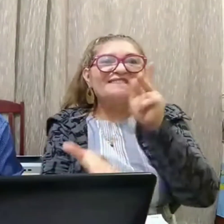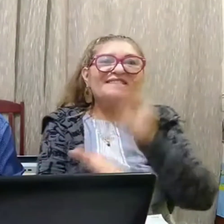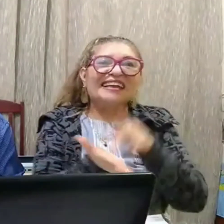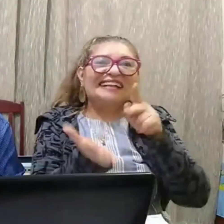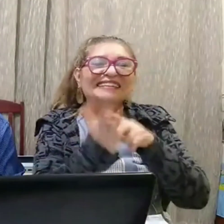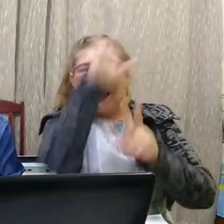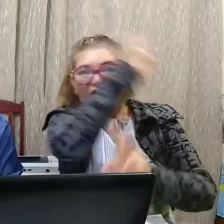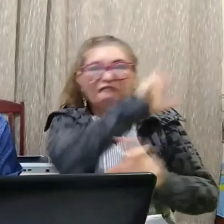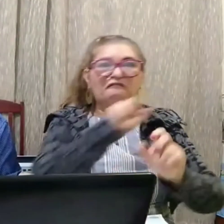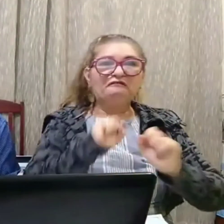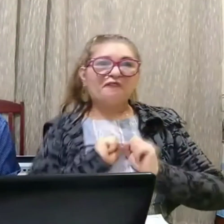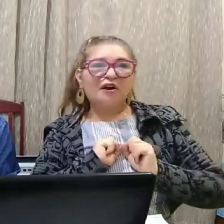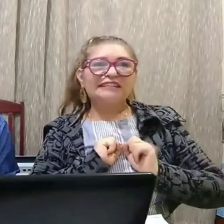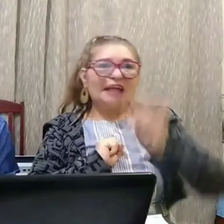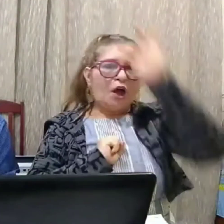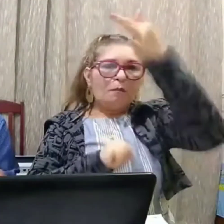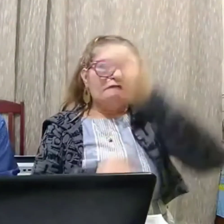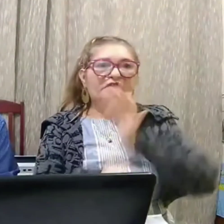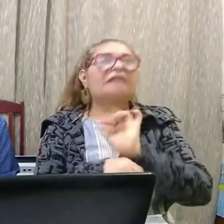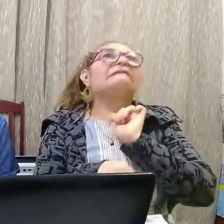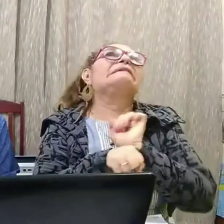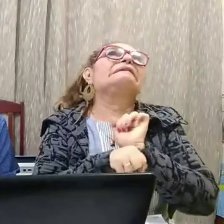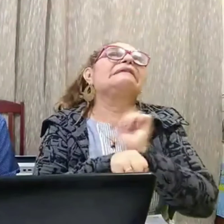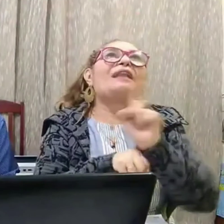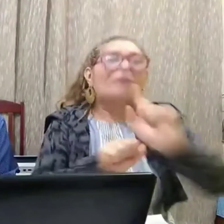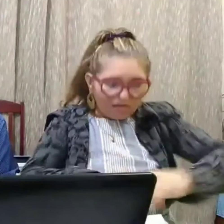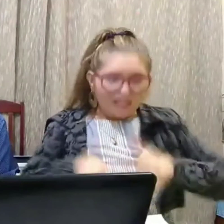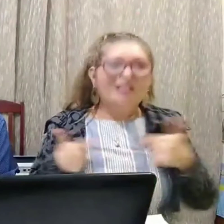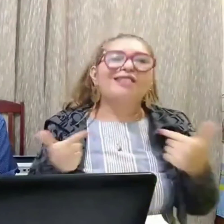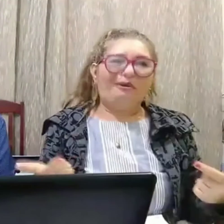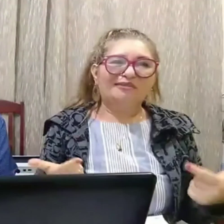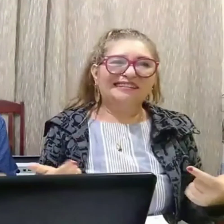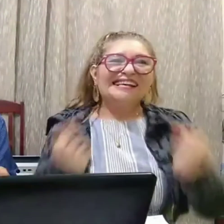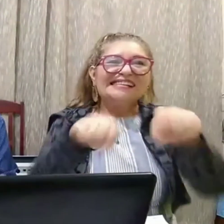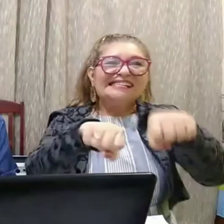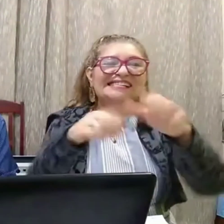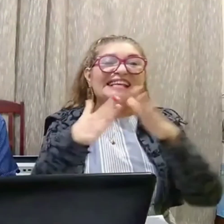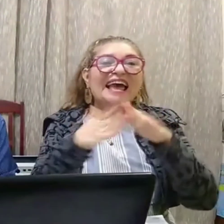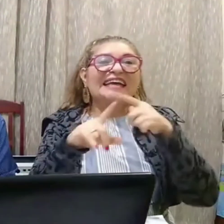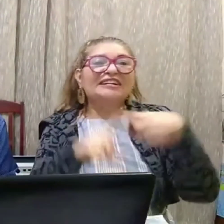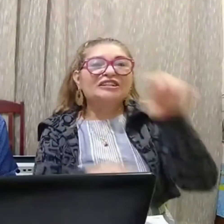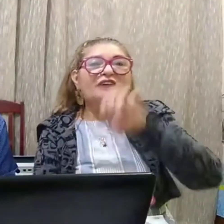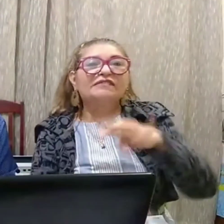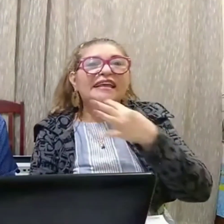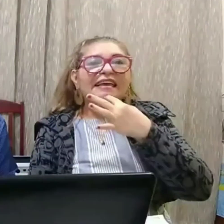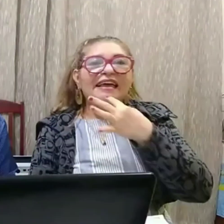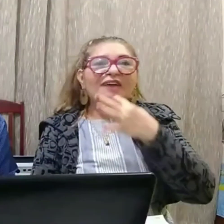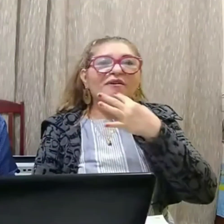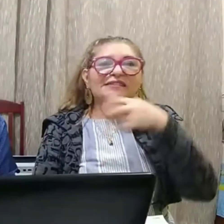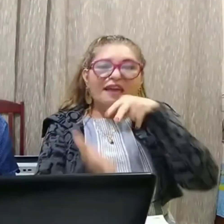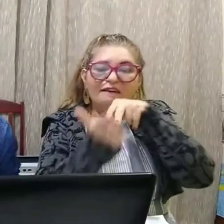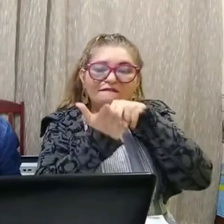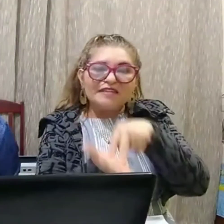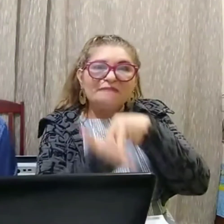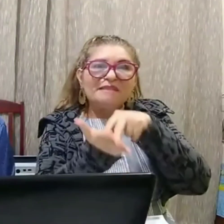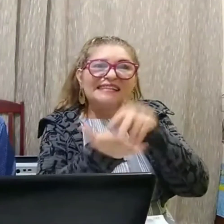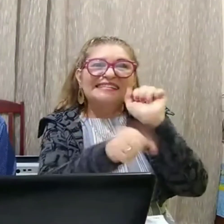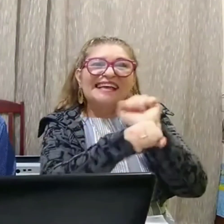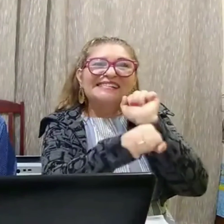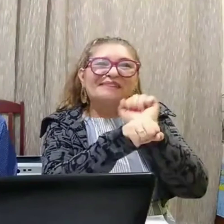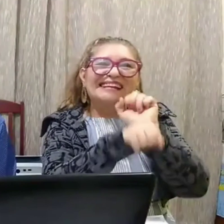só espera, mas uma fé que luta. Aquela igreja também era conhecida pela firmeza da